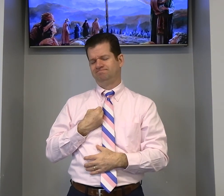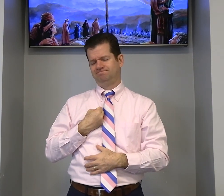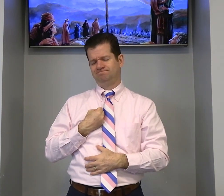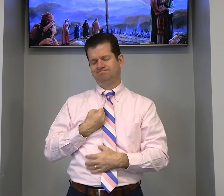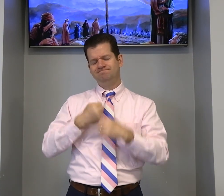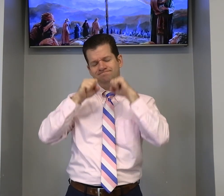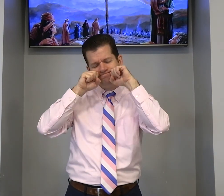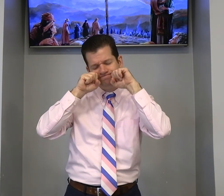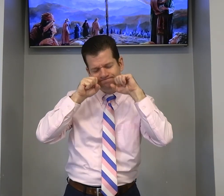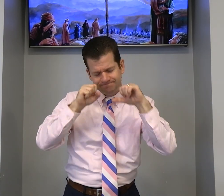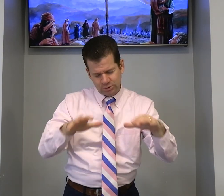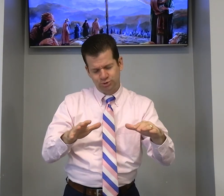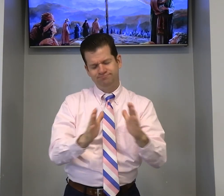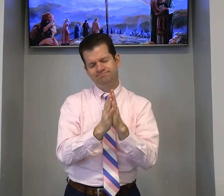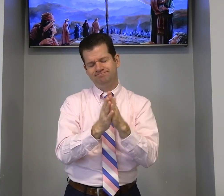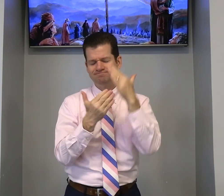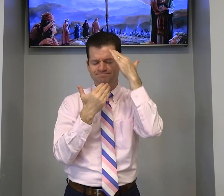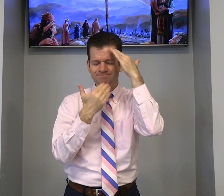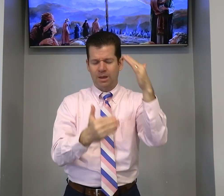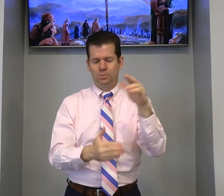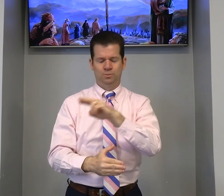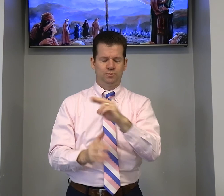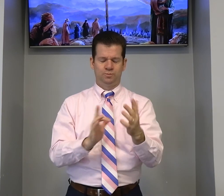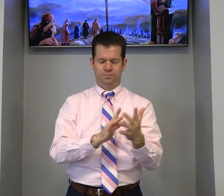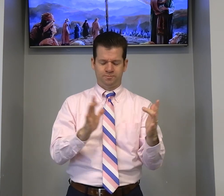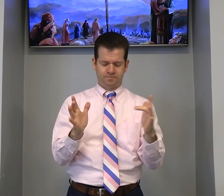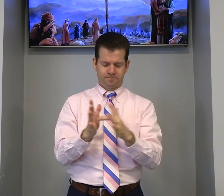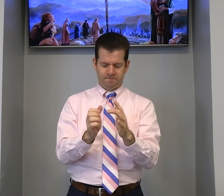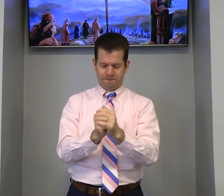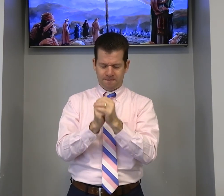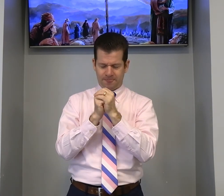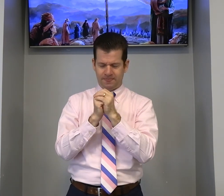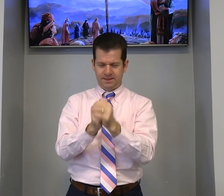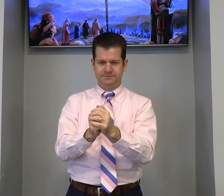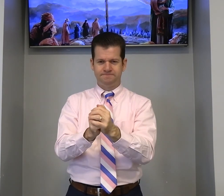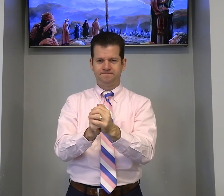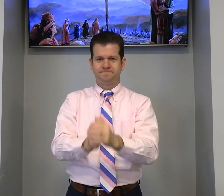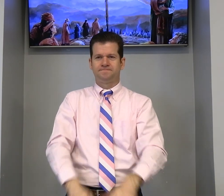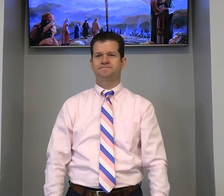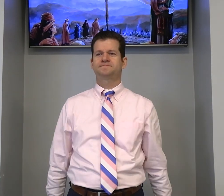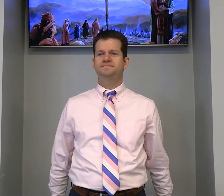Qualquer pessoa não é salva a aceitar Jesus como Salvador. Eu agradeço em nome de Jesus.